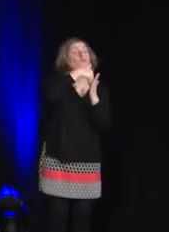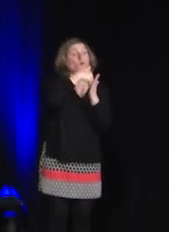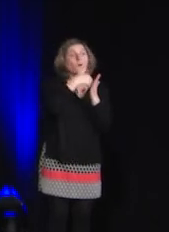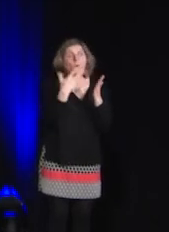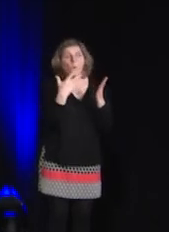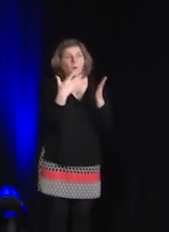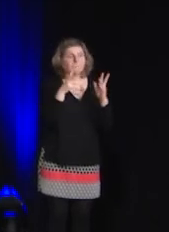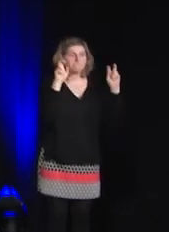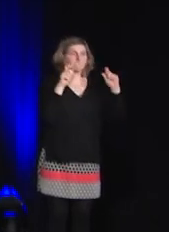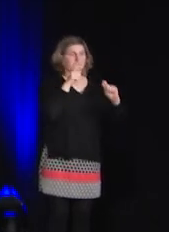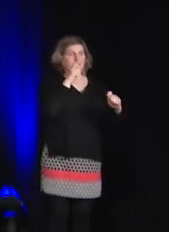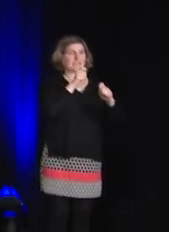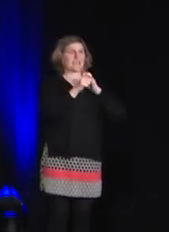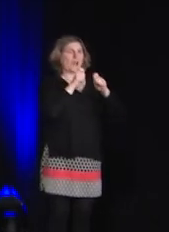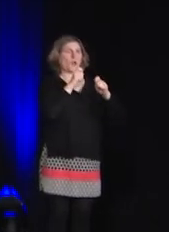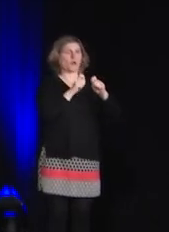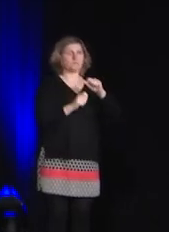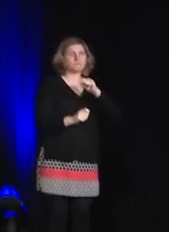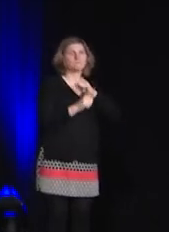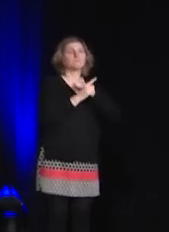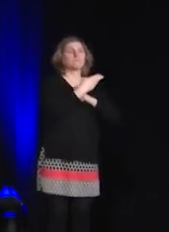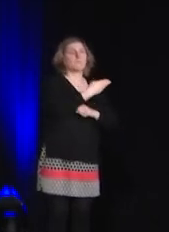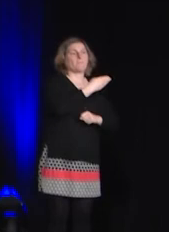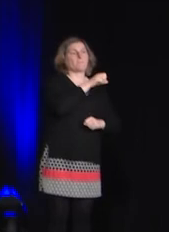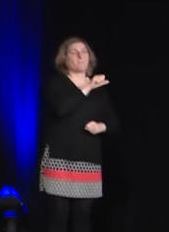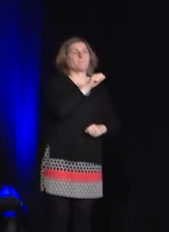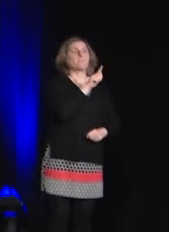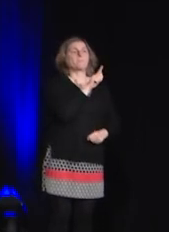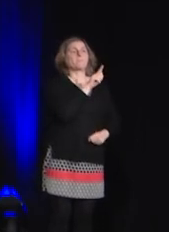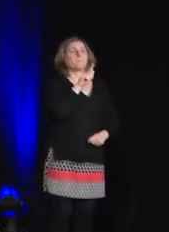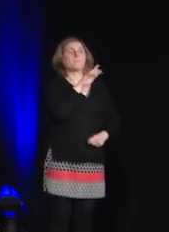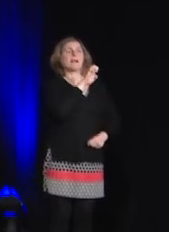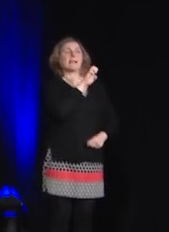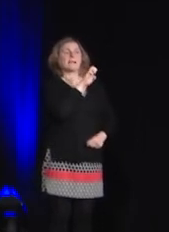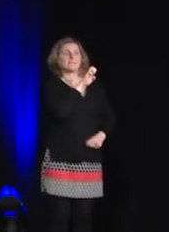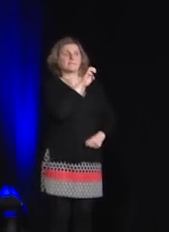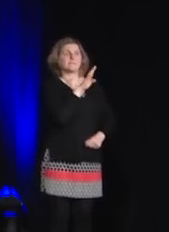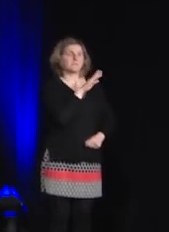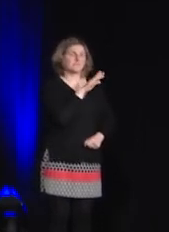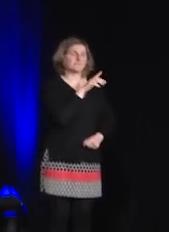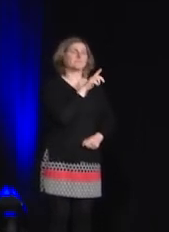contient un dialogue inédit entre Maggie Nelson et Björk. Donc